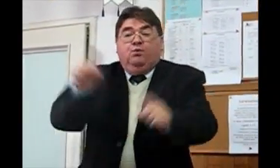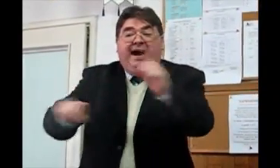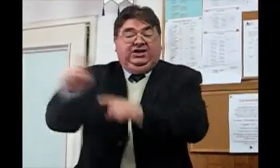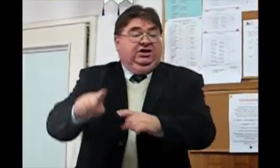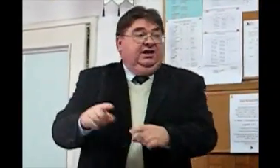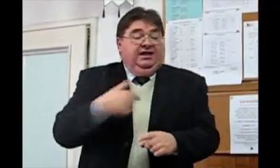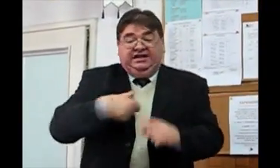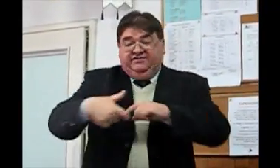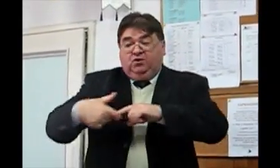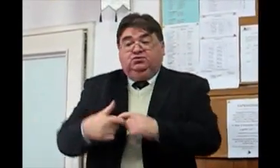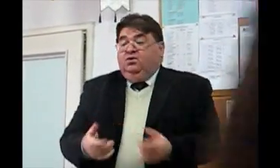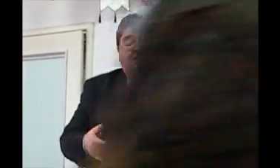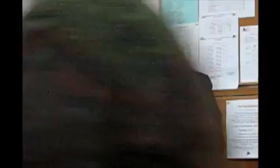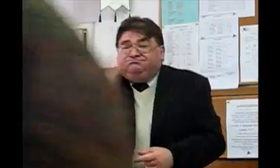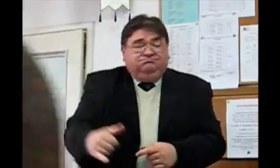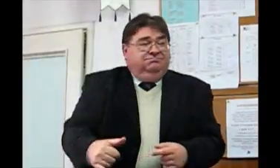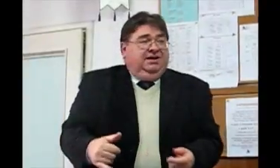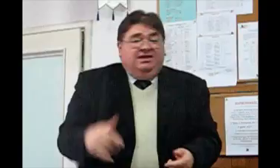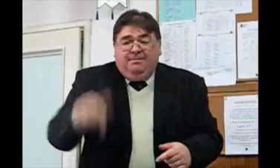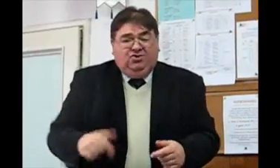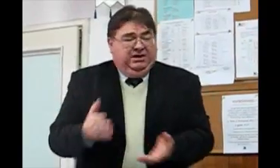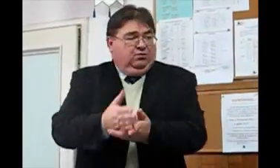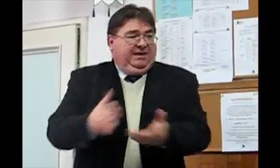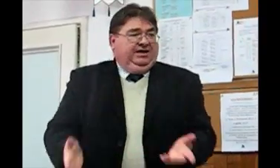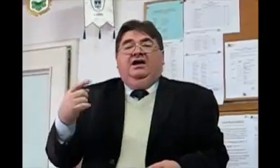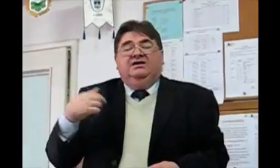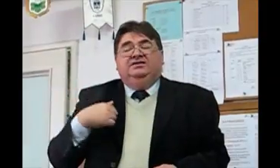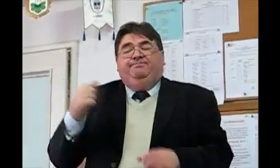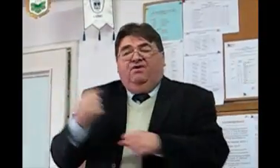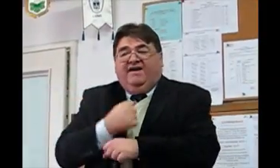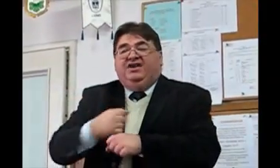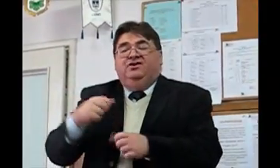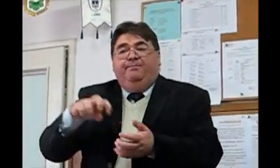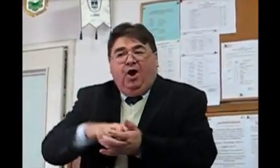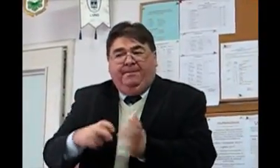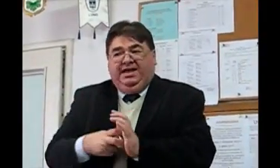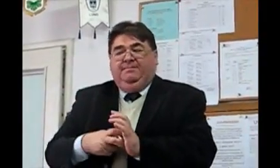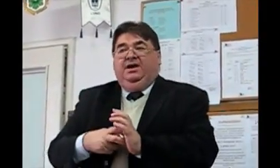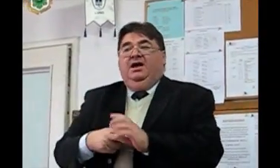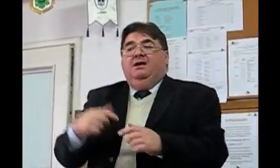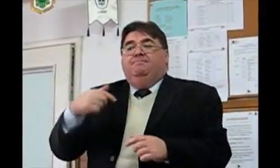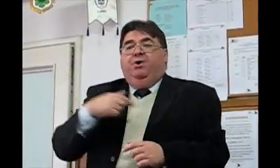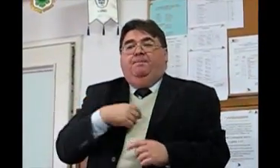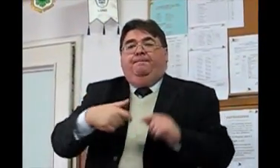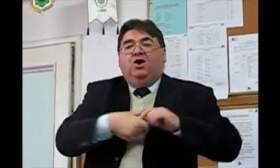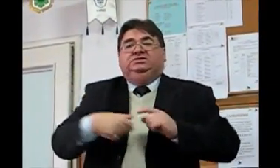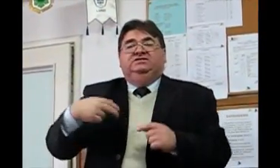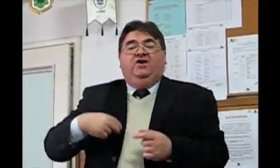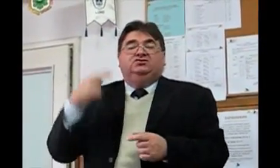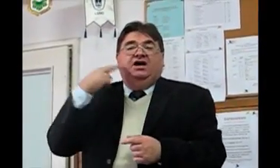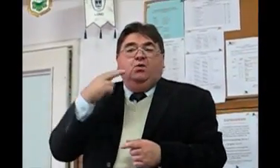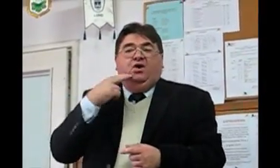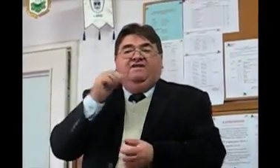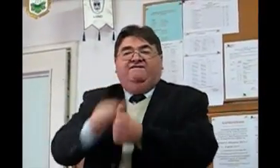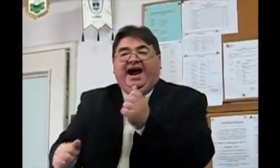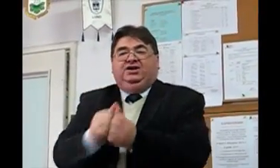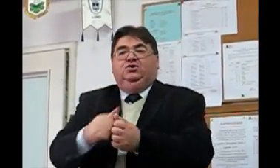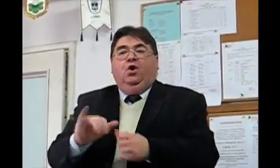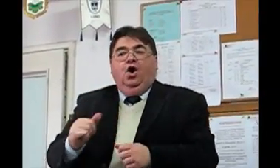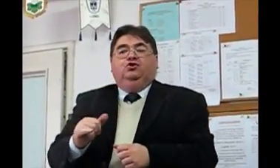tłumacza, to nie można tłumaczyć. Jest poważny problem. Bo polski dole uchy walczył o to, że